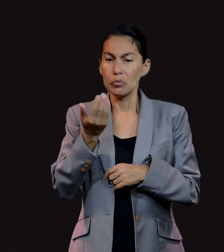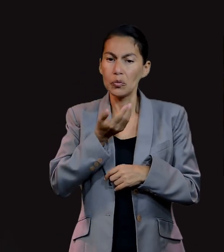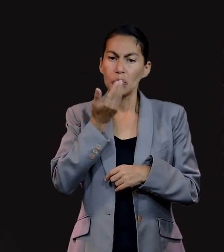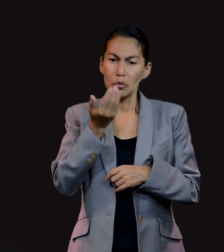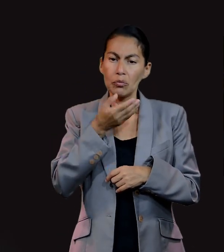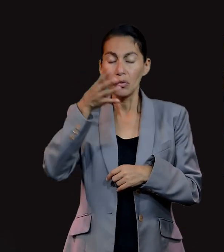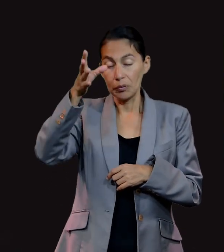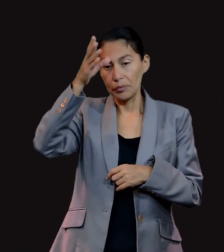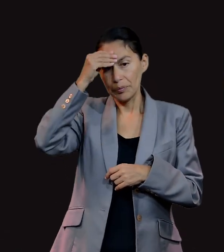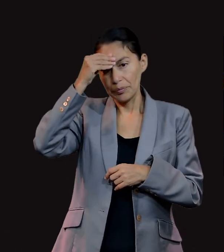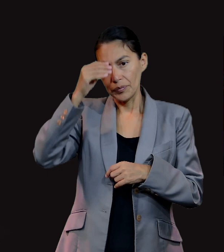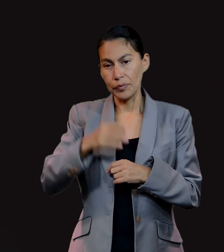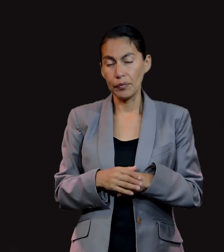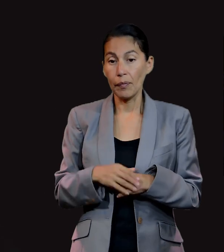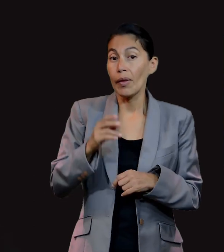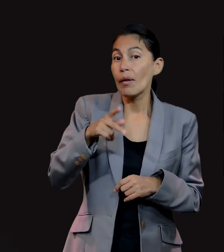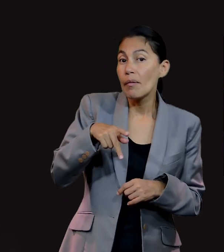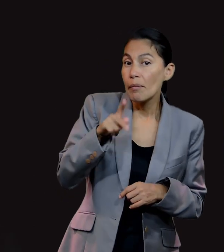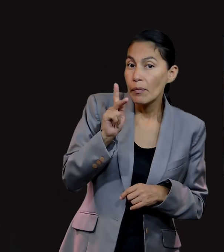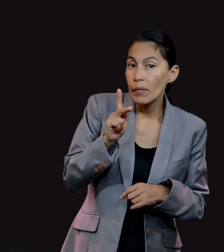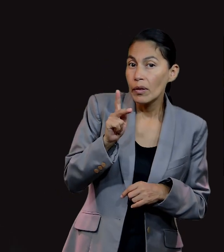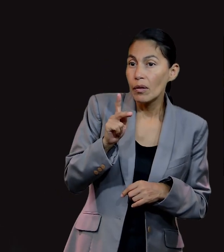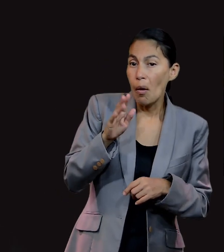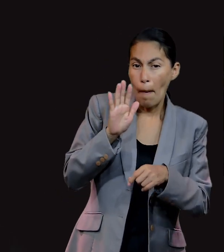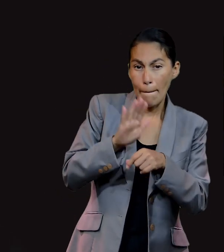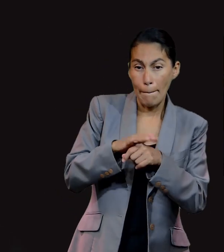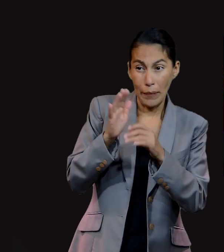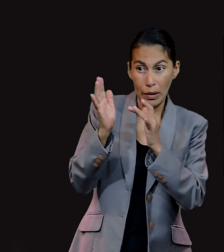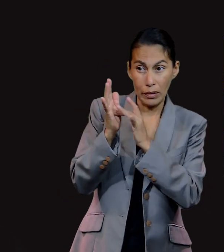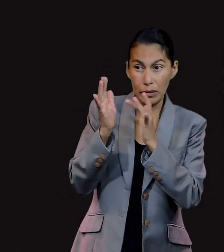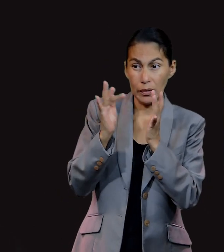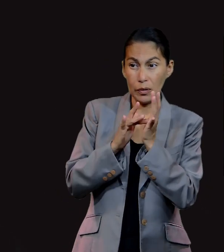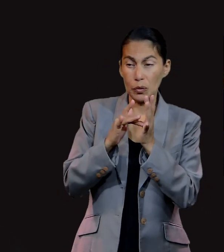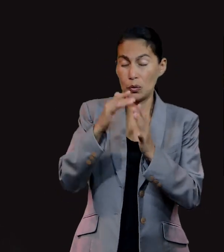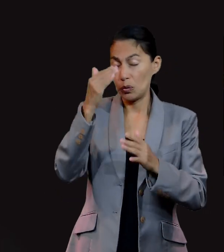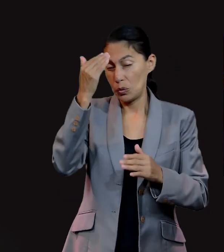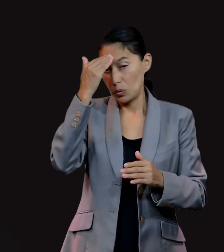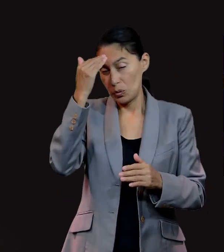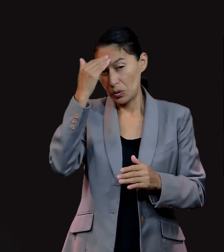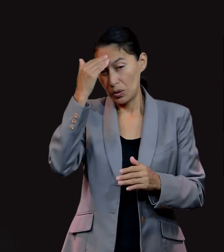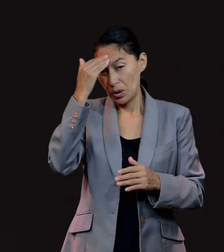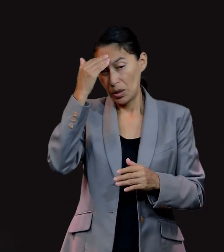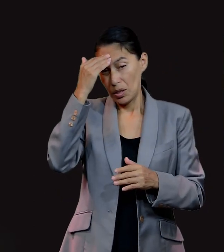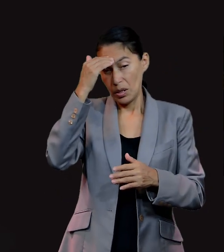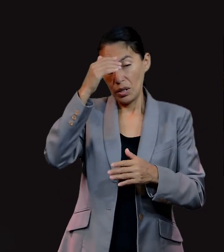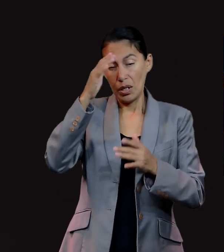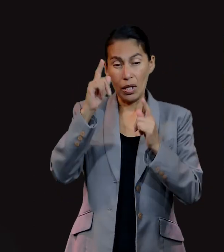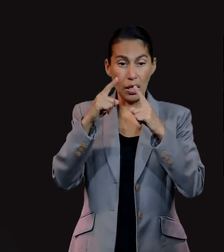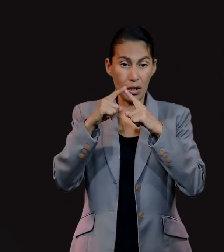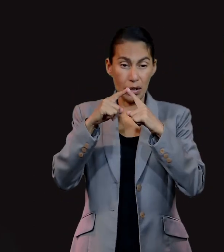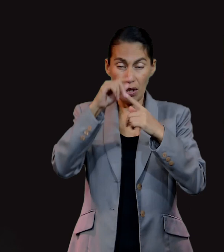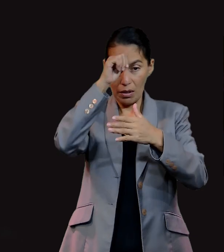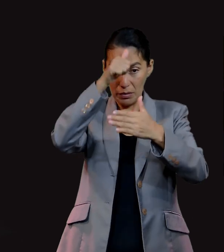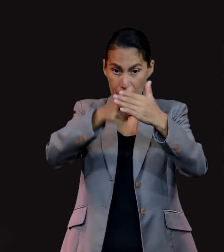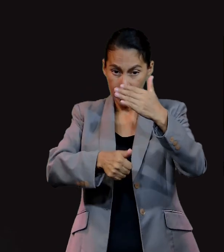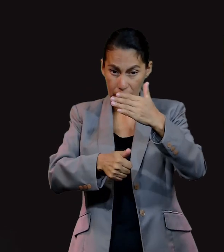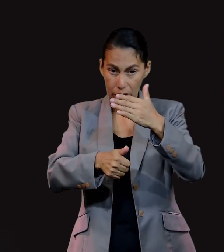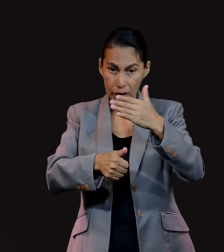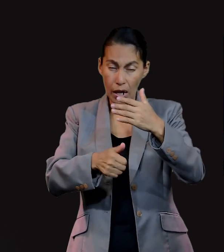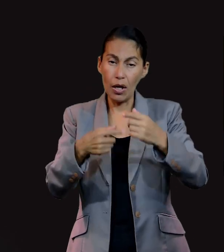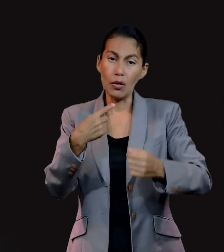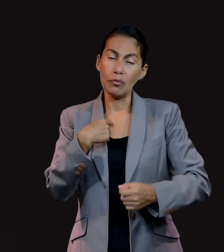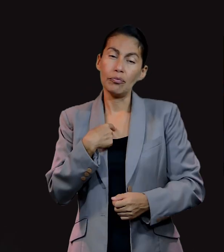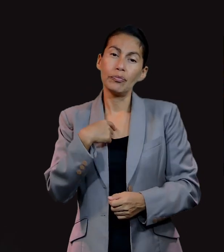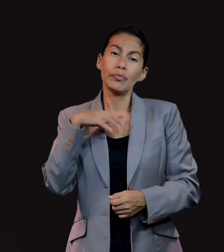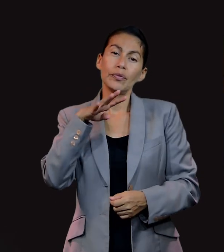ese patrón desde la infancia, pero conocí a fondo acerca del Señor Jesucristo o acerca del mensaje de